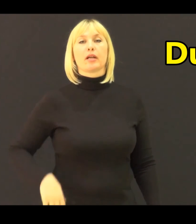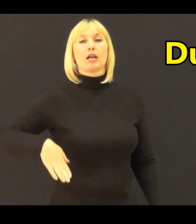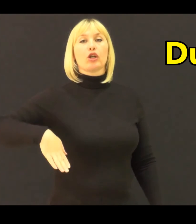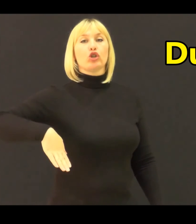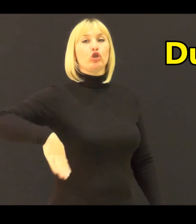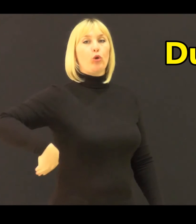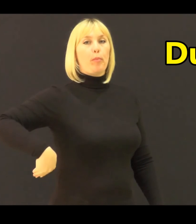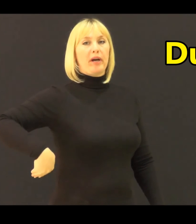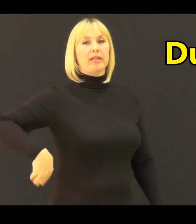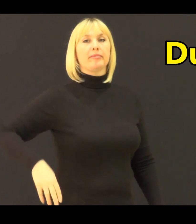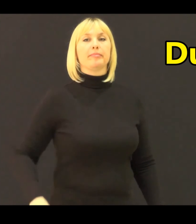După.